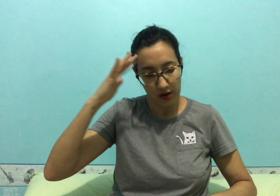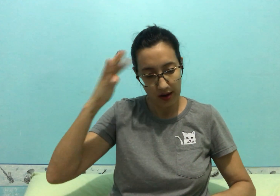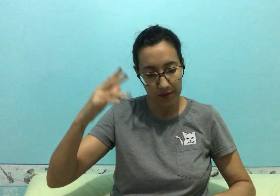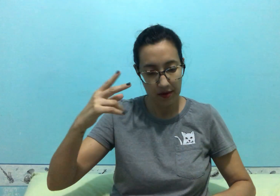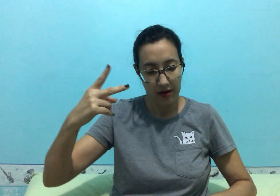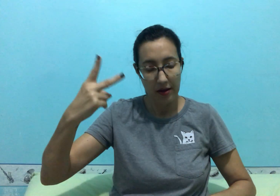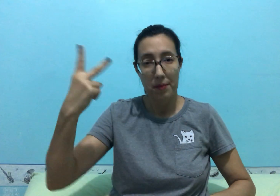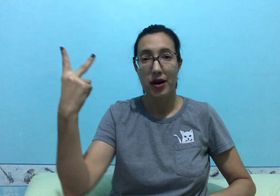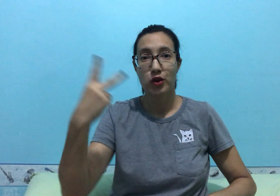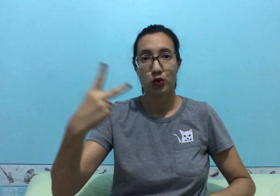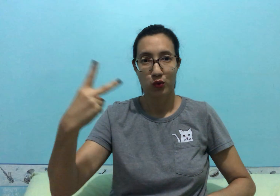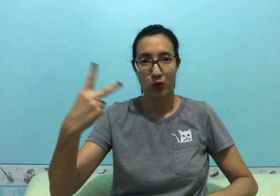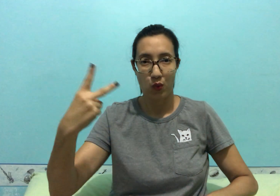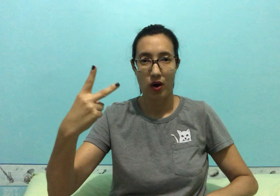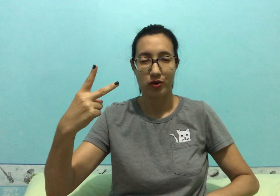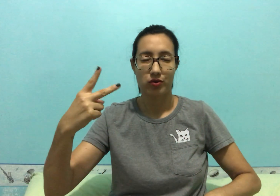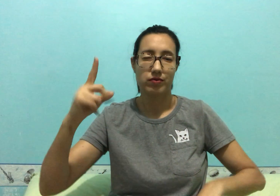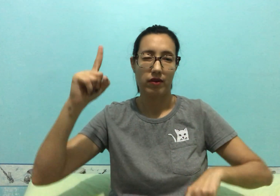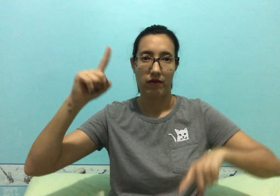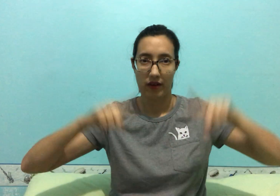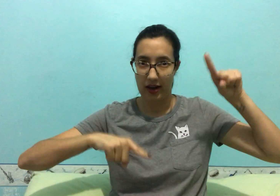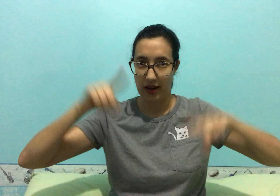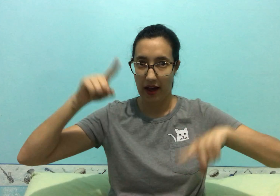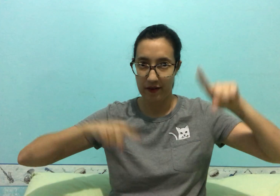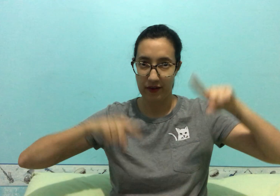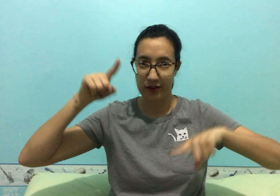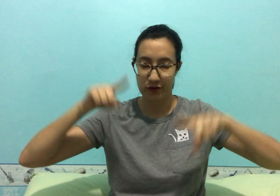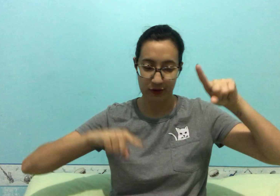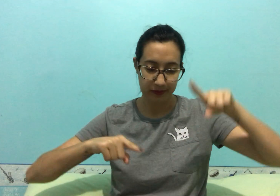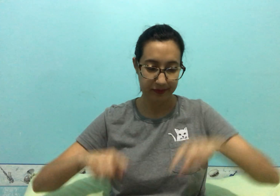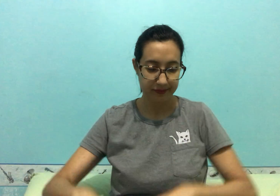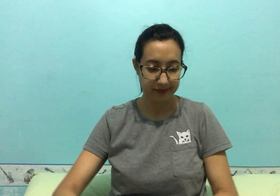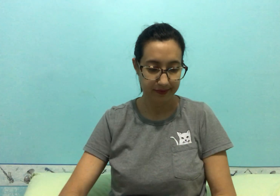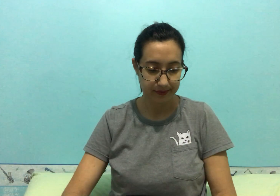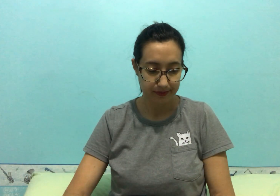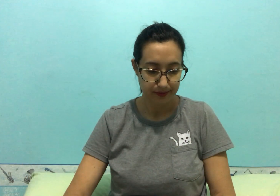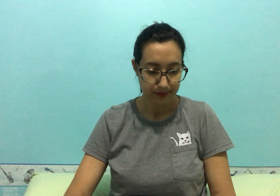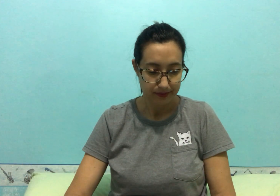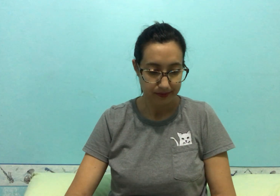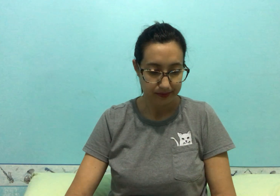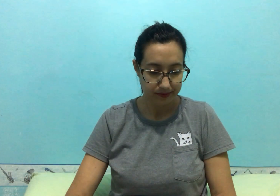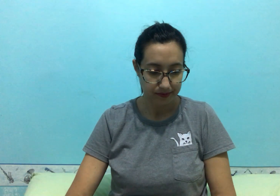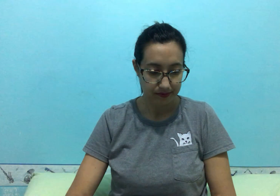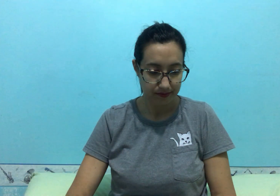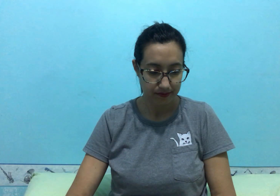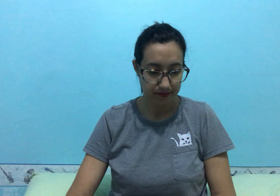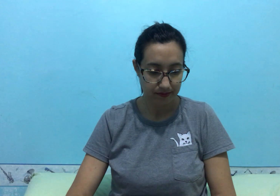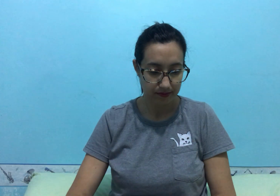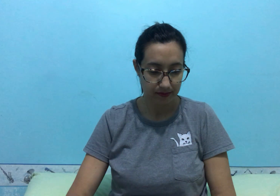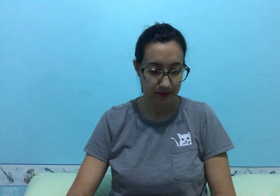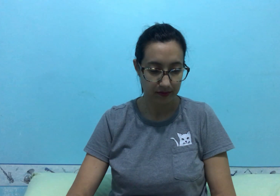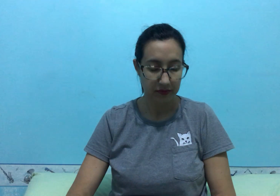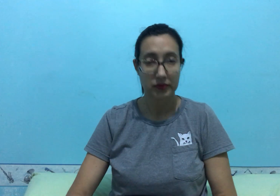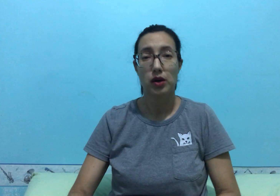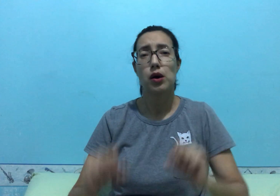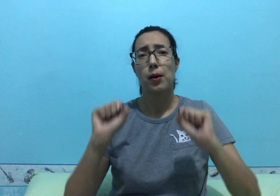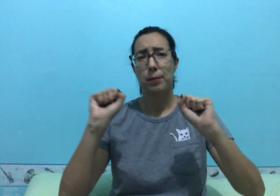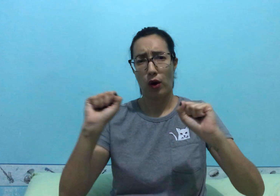propriedade comutativa, né? Então nós podemos comutar aqui sem problema, podemos trocar de lugar, não faz alteração, não é? Tanto